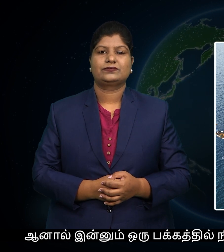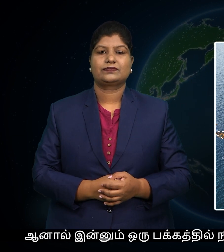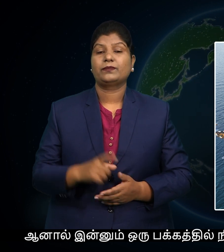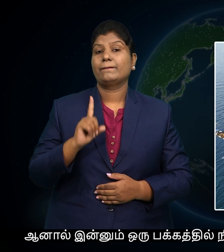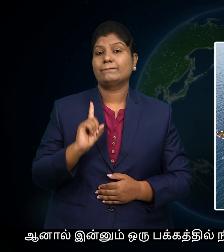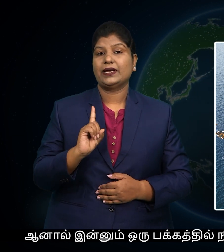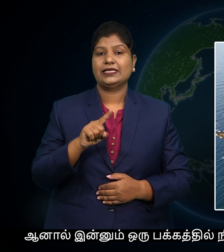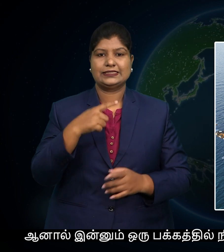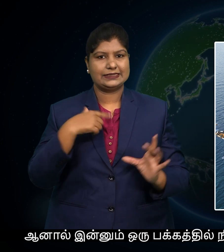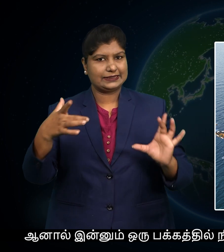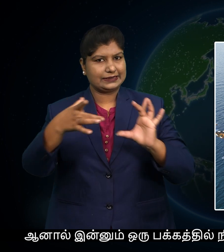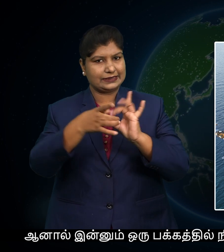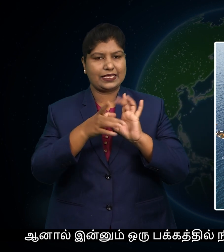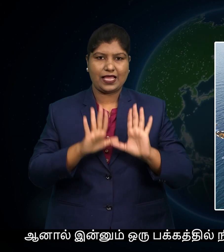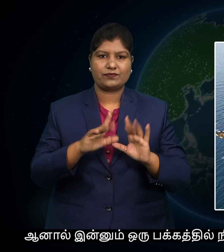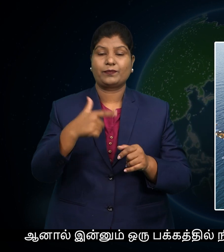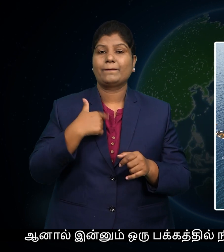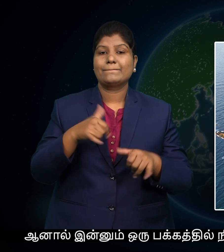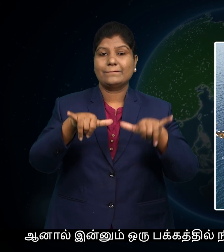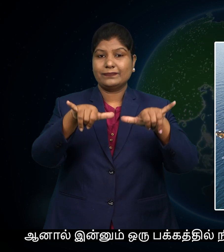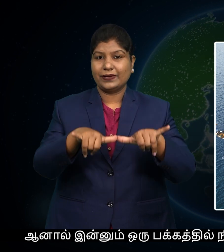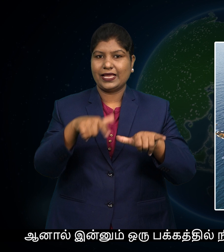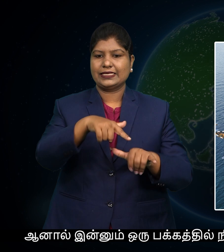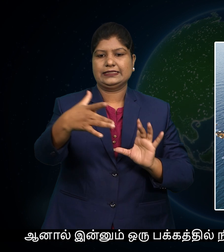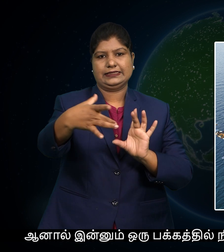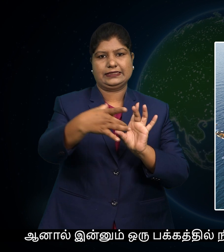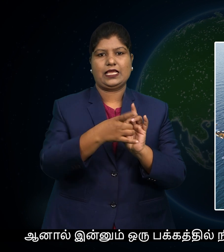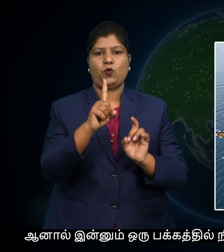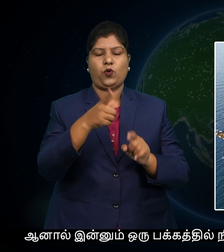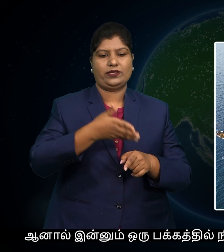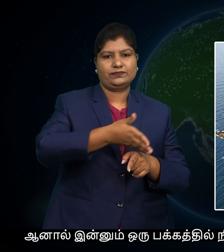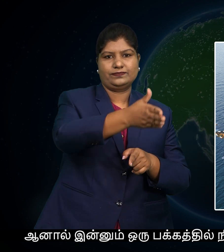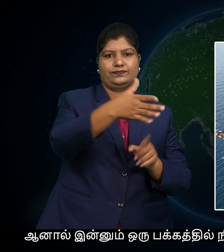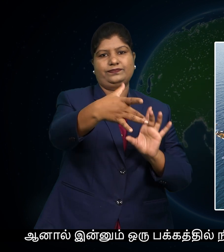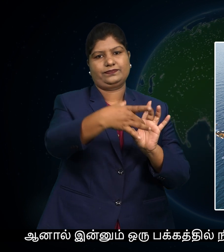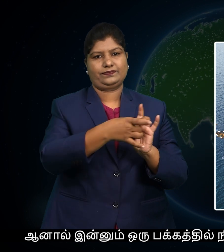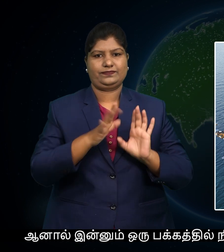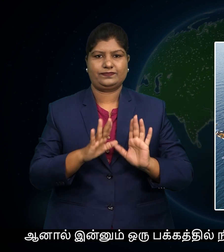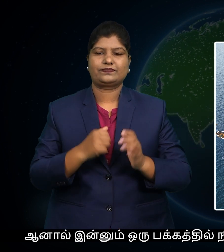ஆனால் இன்னும் ஒரு பக்கத்தில் நிலப்பரப்புடன் இணைக்கப்பட்டுள்ளது.